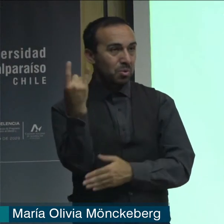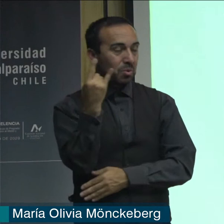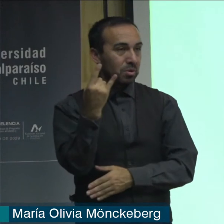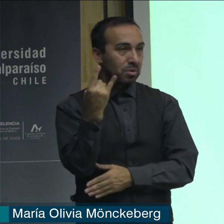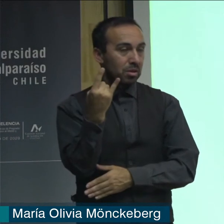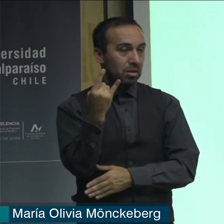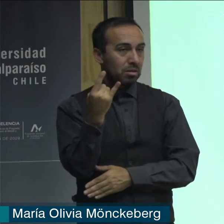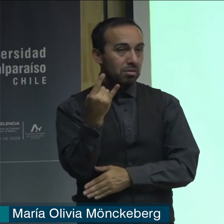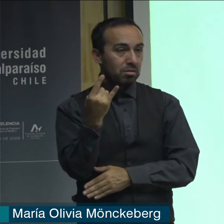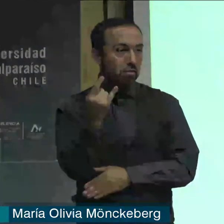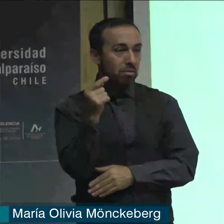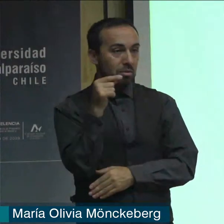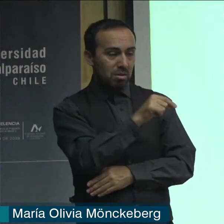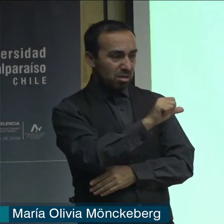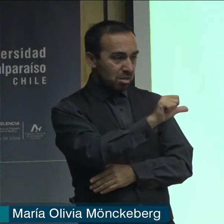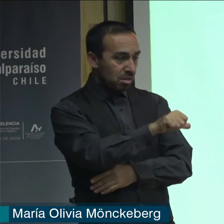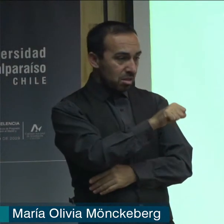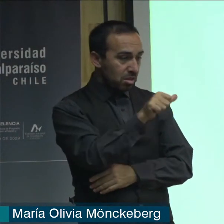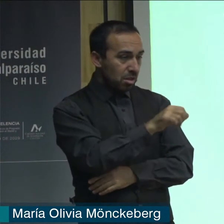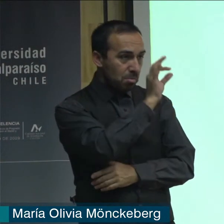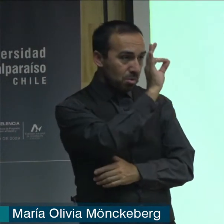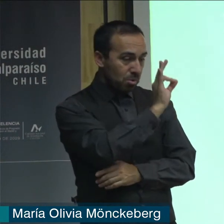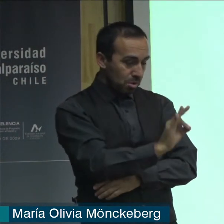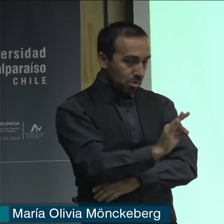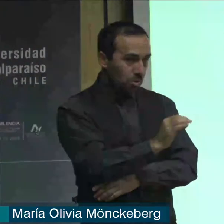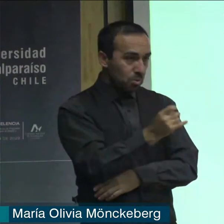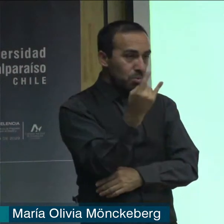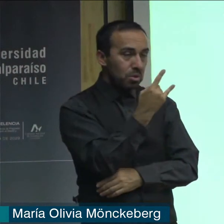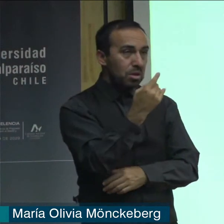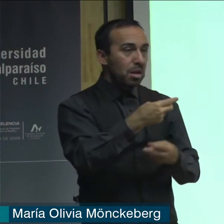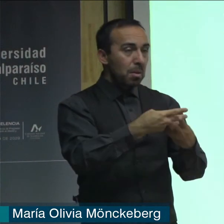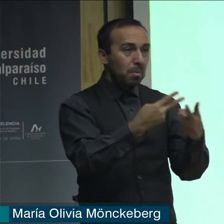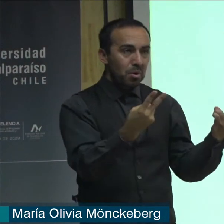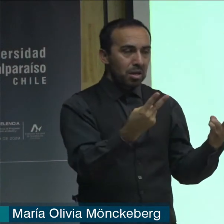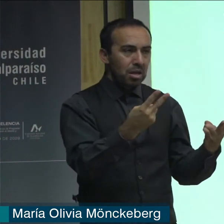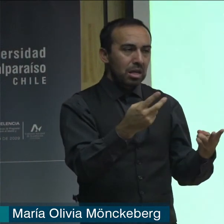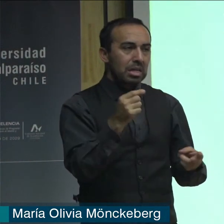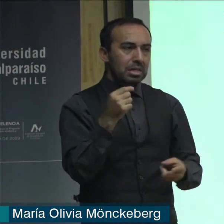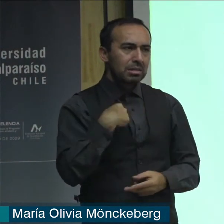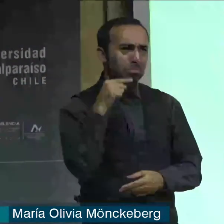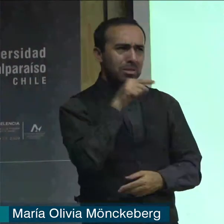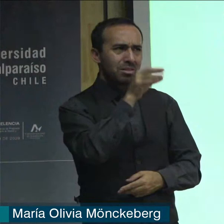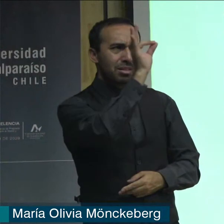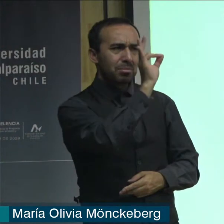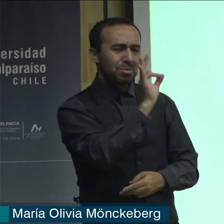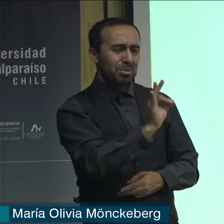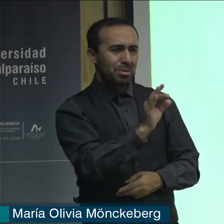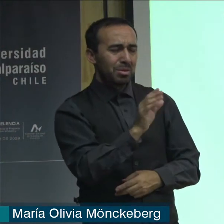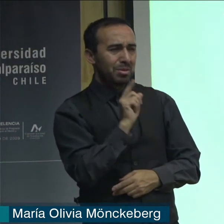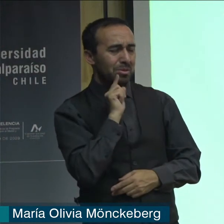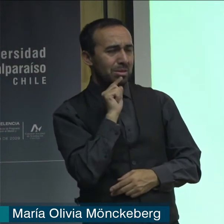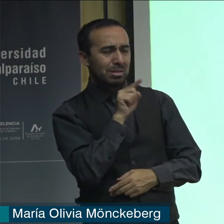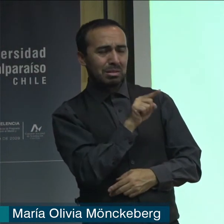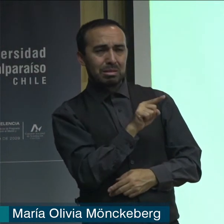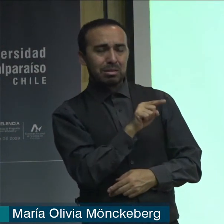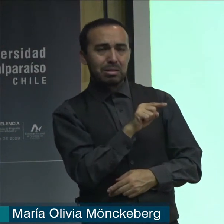verso s 16% de la universidad pública esa cifra a mí me la encuentro apabullante